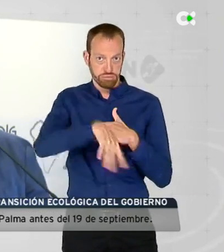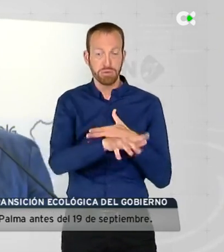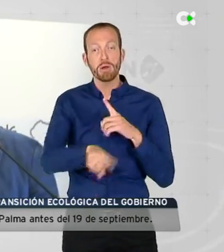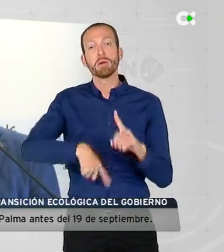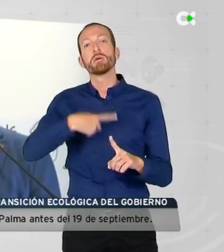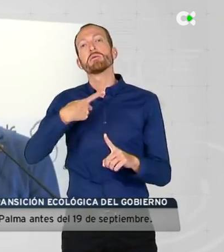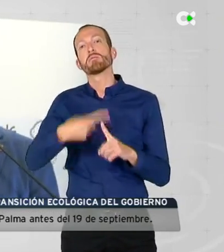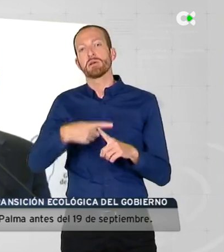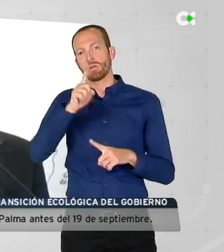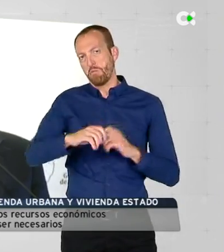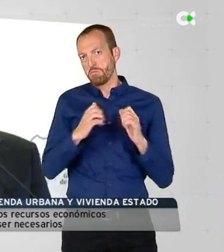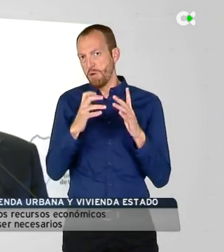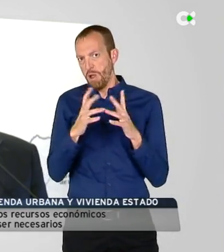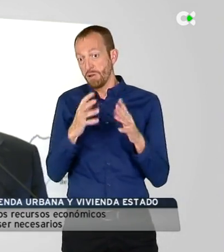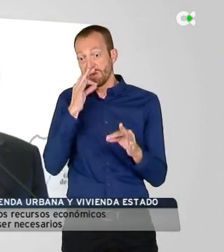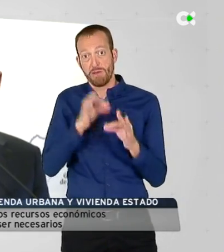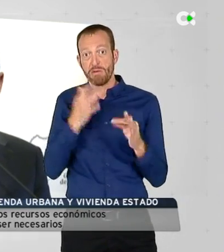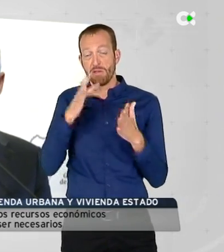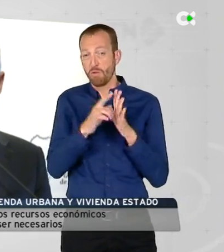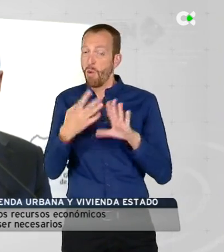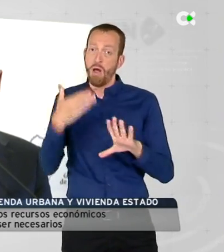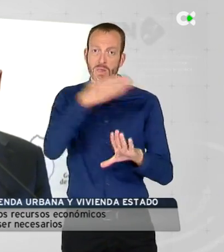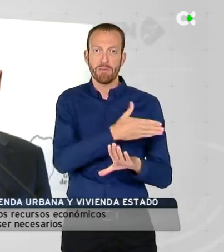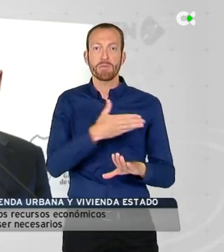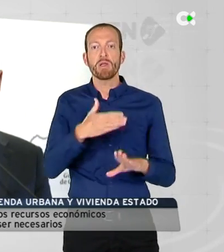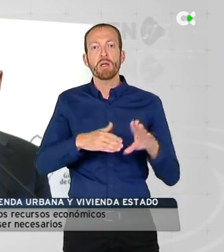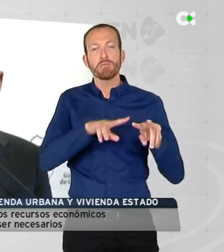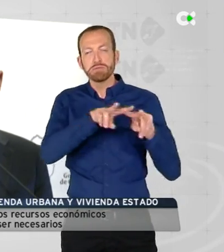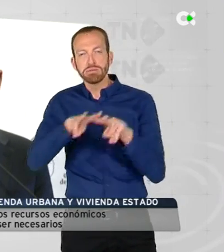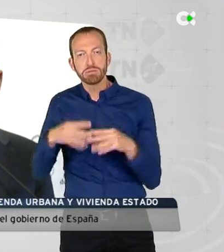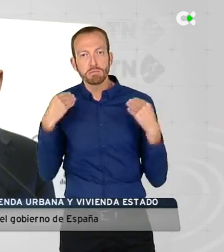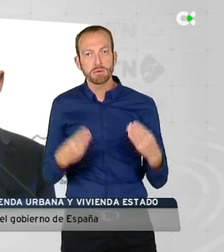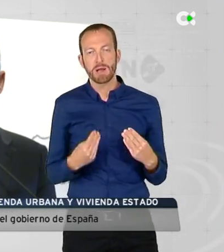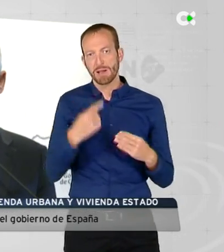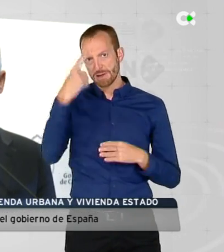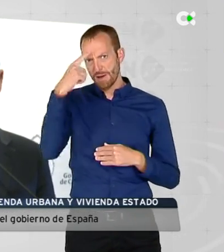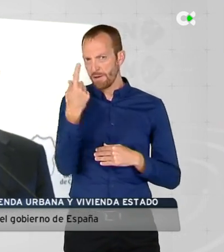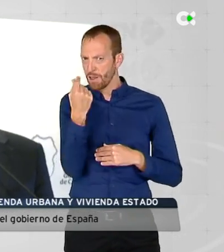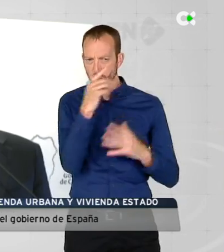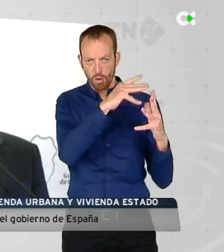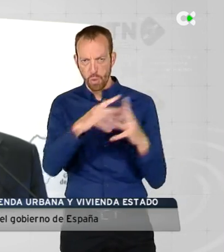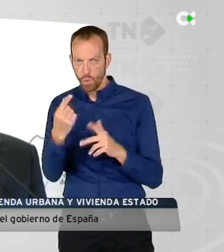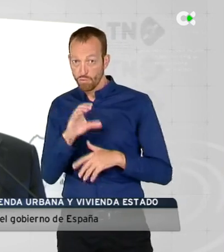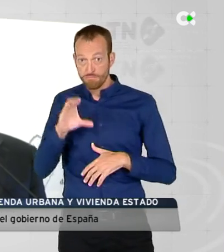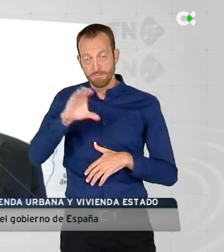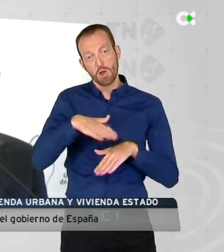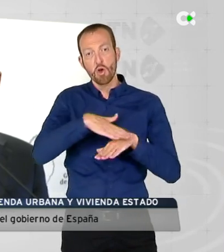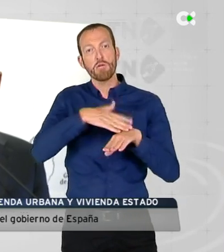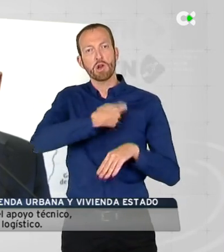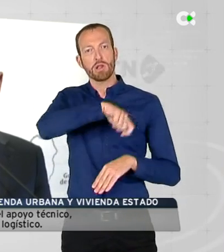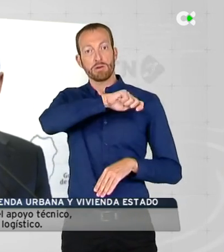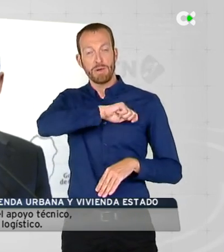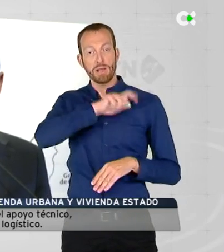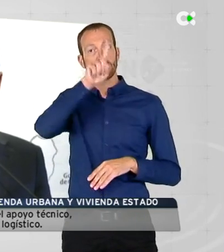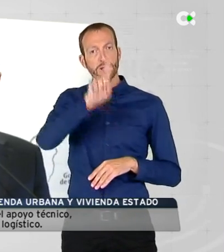del 19 de septiembre. Habrá que cuantificar lo de los recursos económicos que pudieran ser necesarios y que pudiera aportar el Gobierno de España,